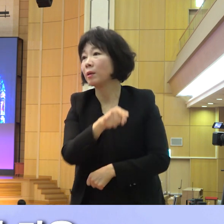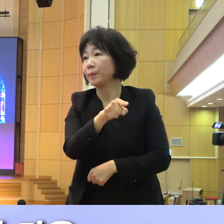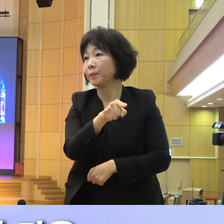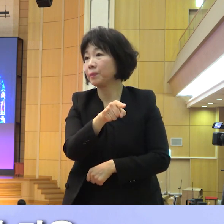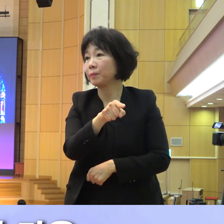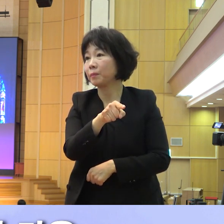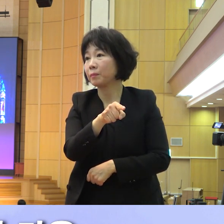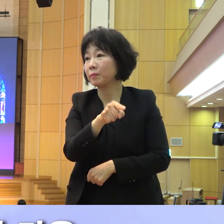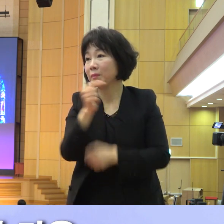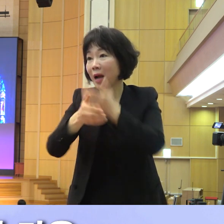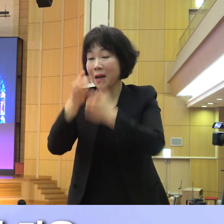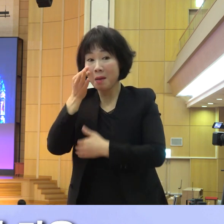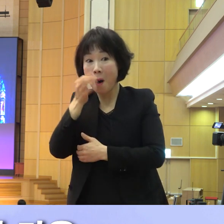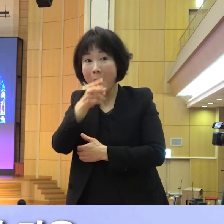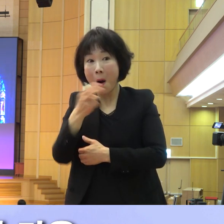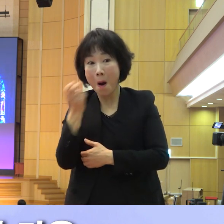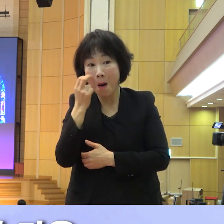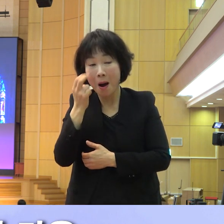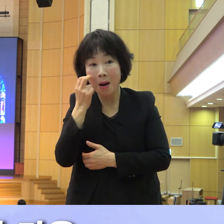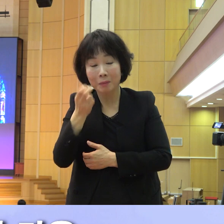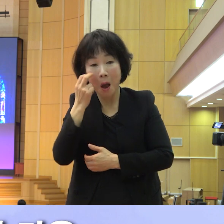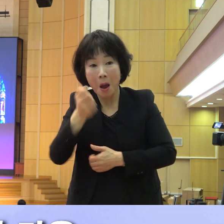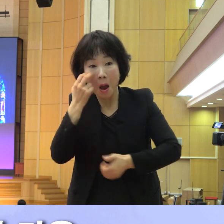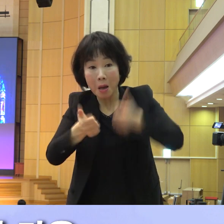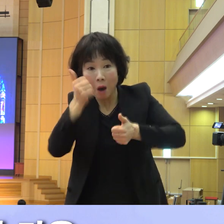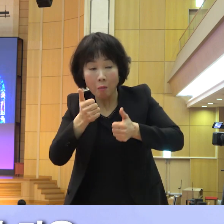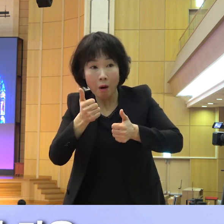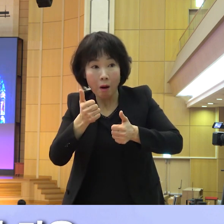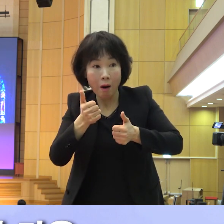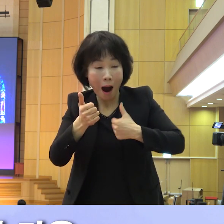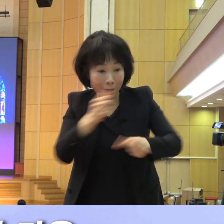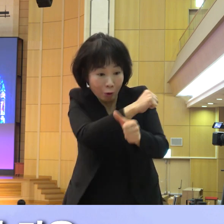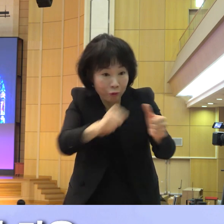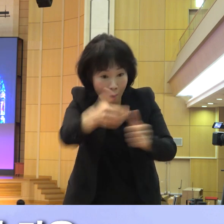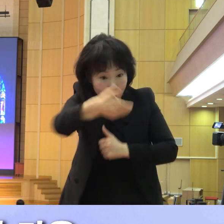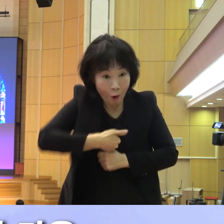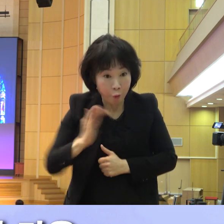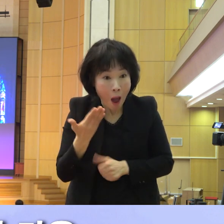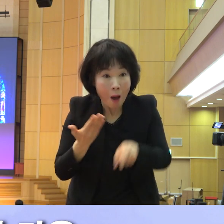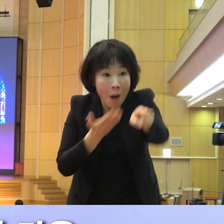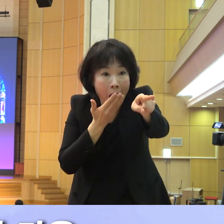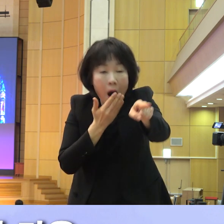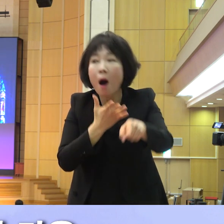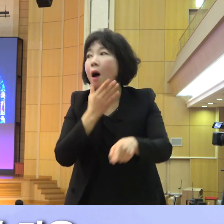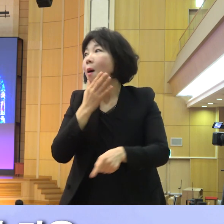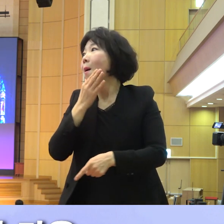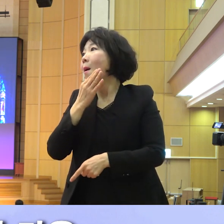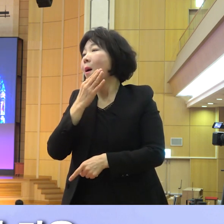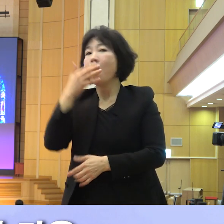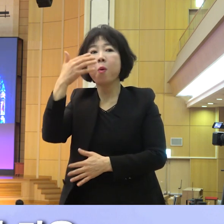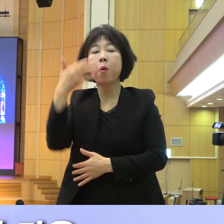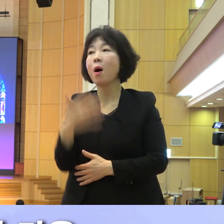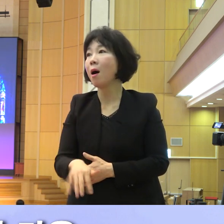없는데, 이제서야 내가 나를 경외한 줄 아노라. 이제서야